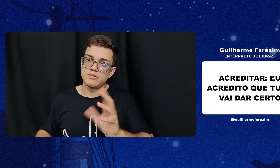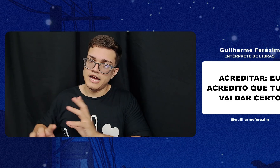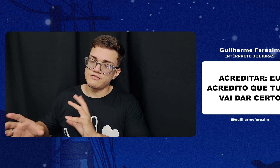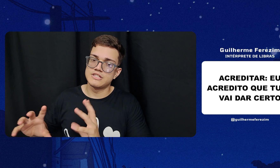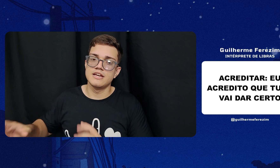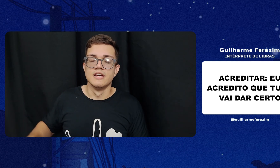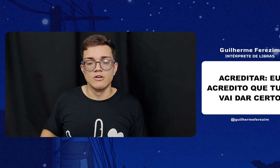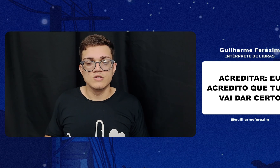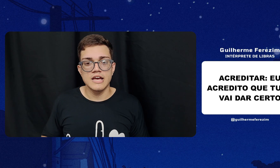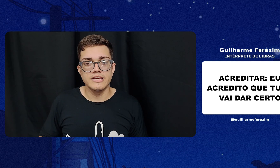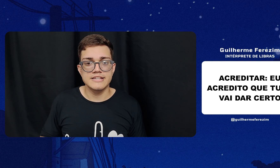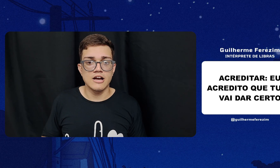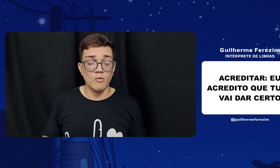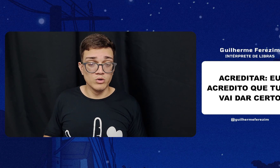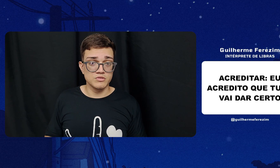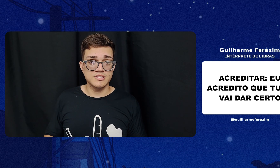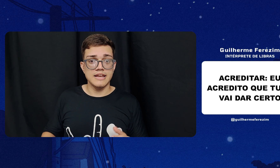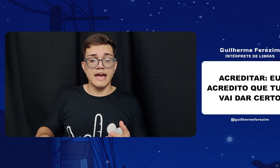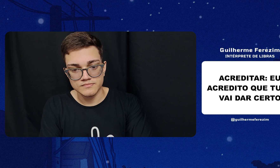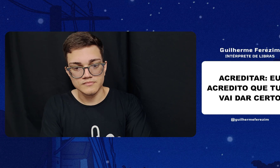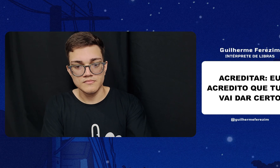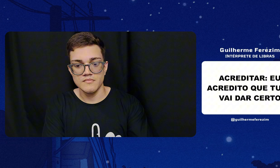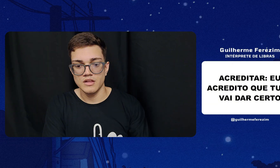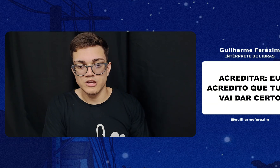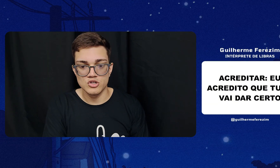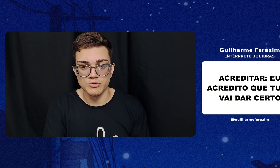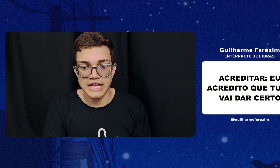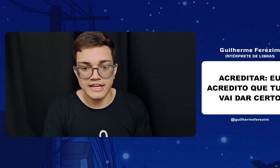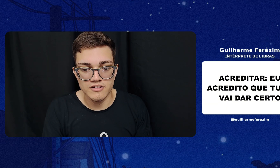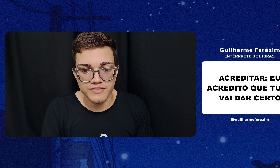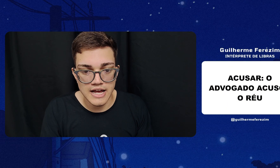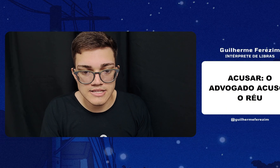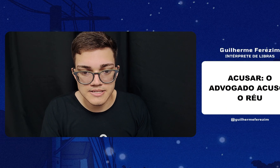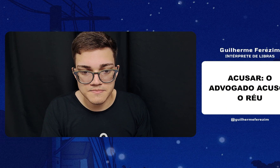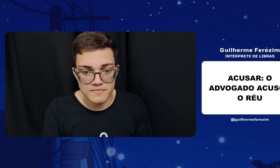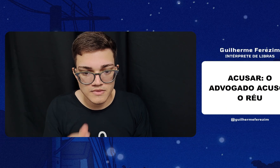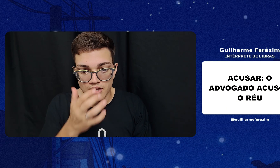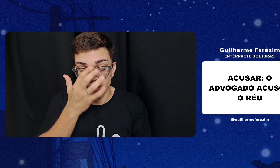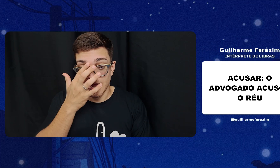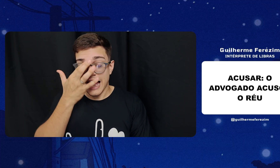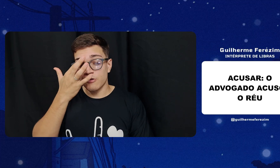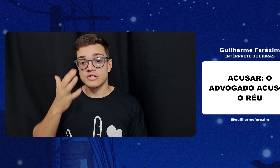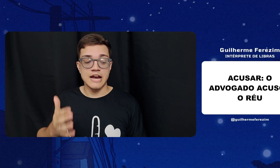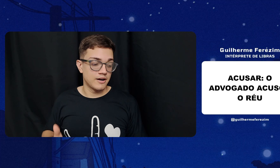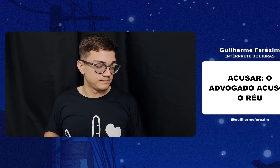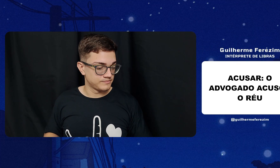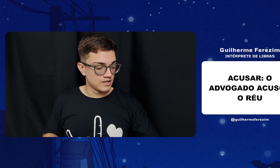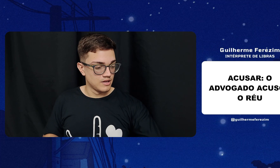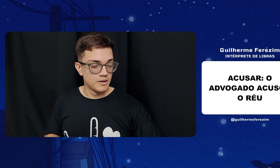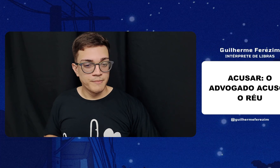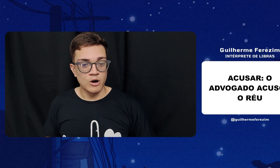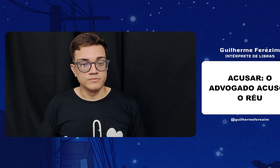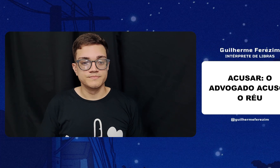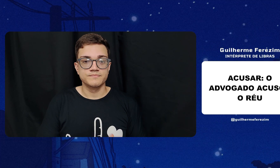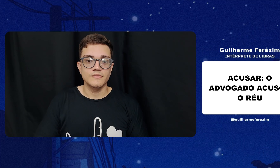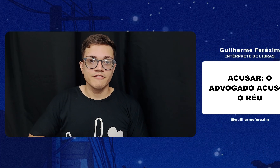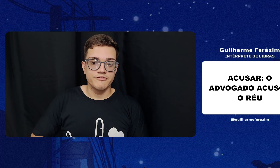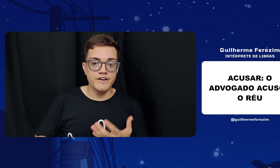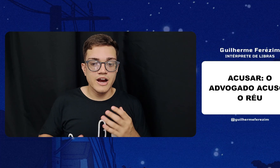certo. Aí você usaria já outros sinais. Deixa eu mudar aqui a frase. Acusar.